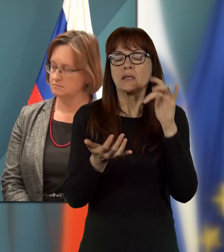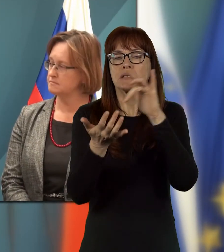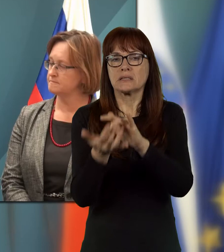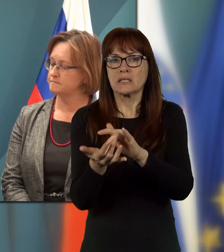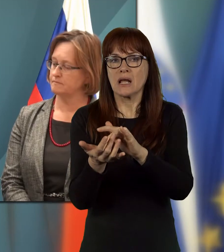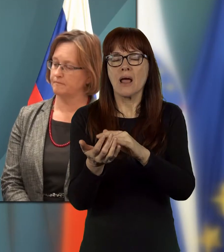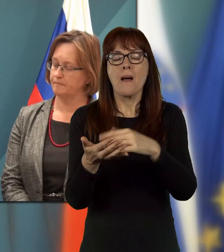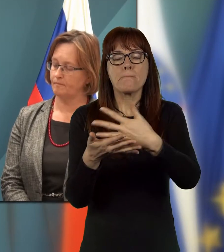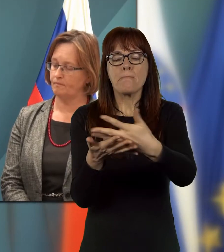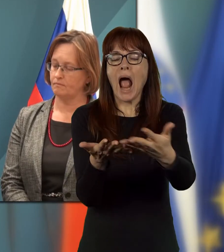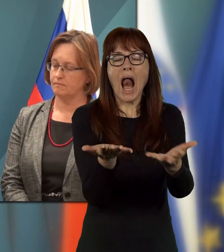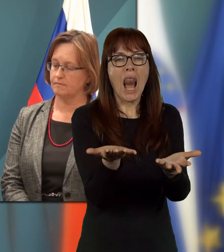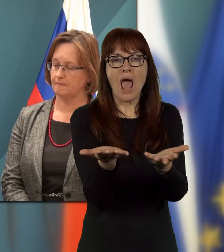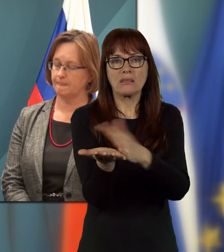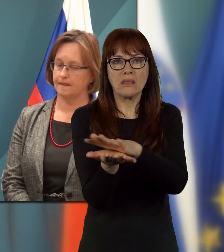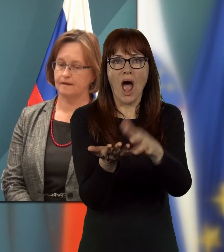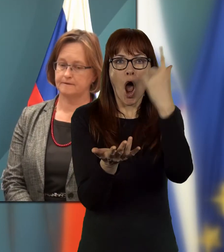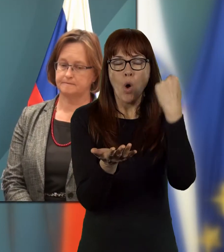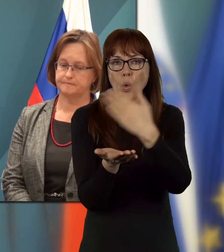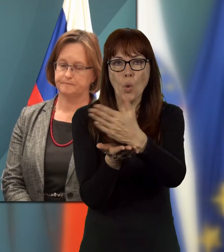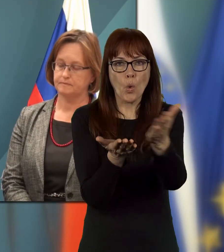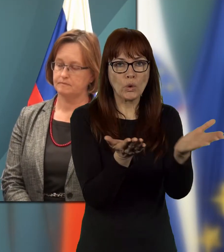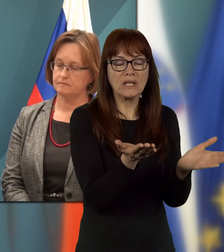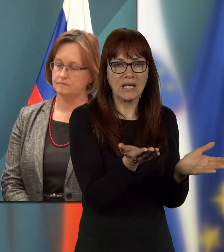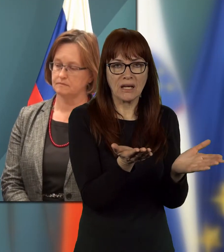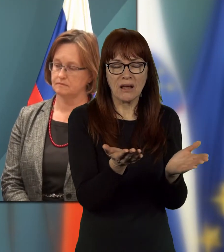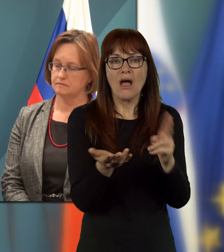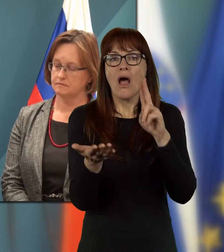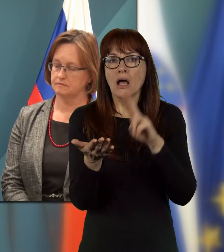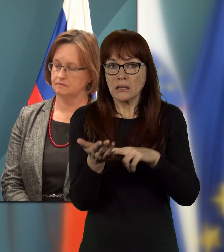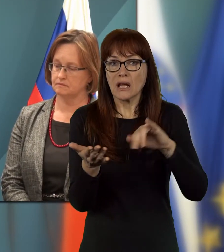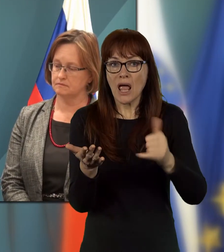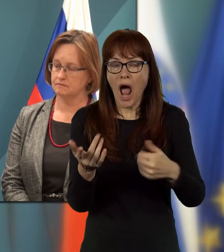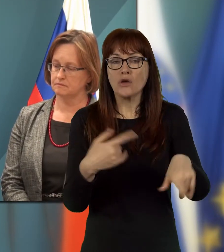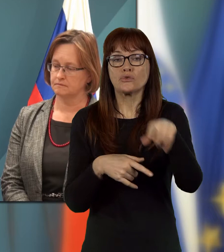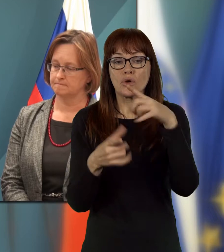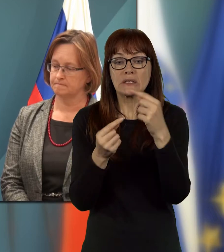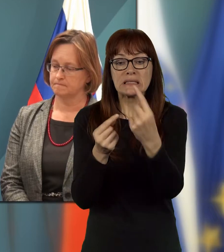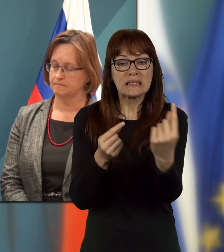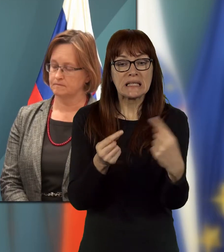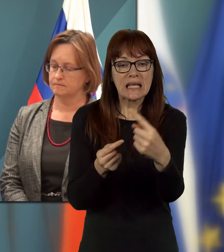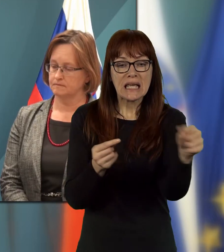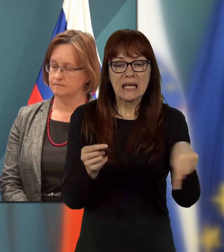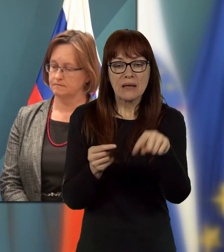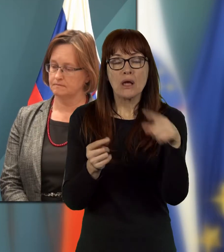z eno celo paleto ljudi in dejansko smo poskušali z